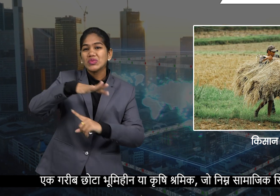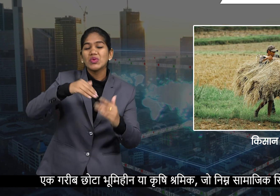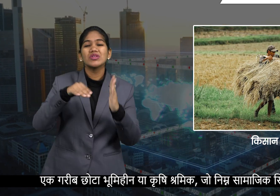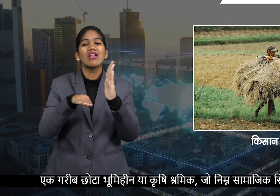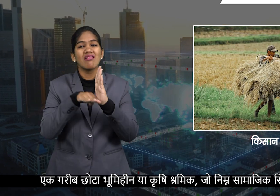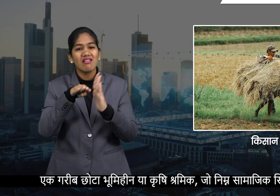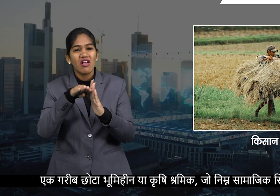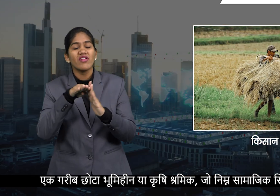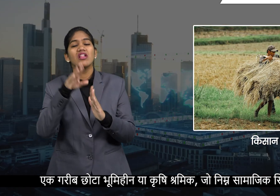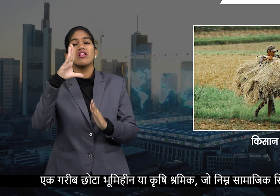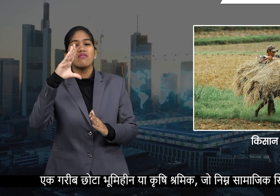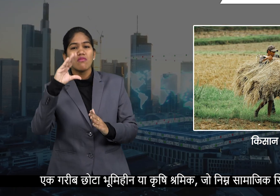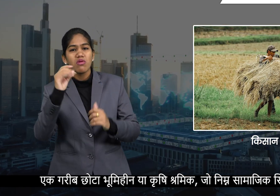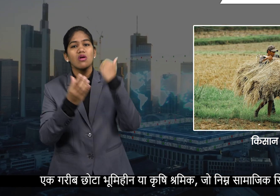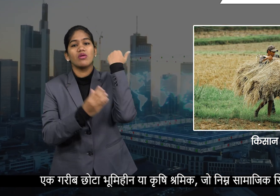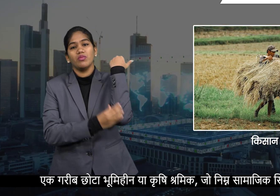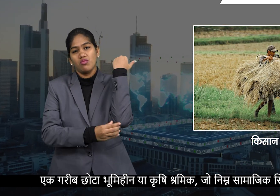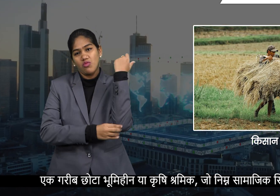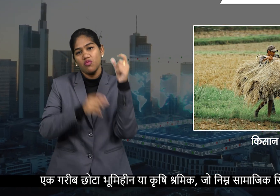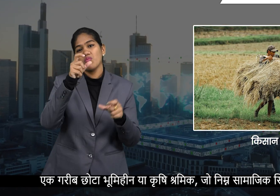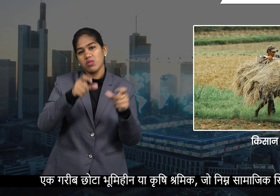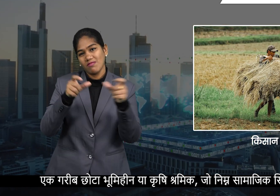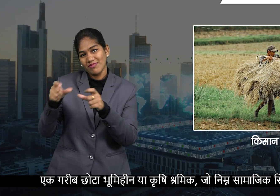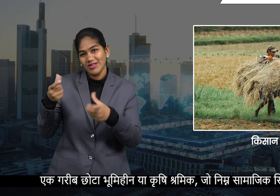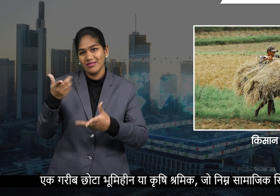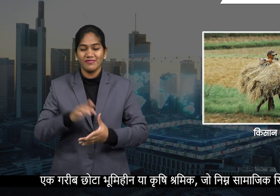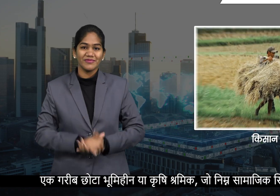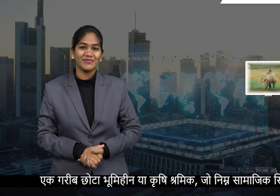का होता है।